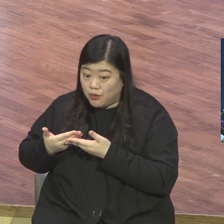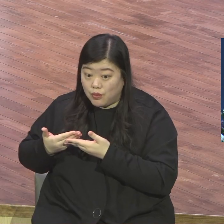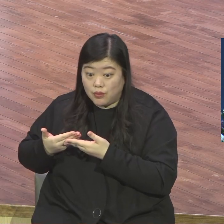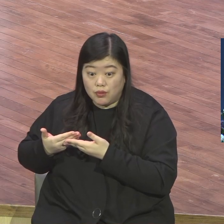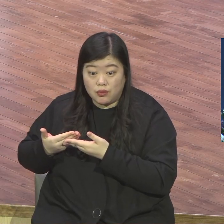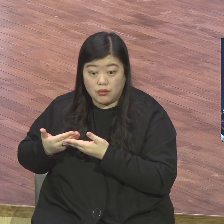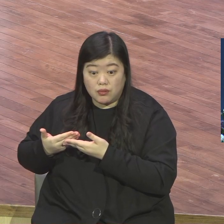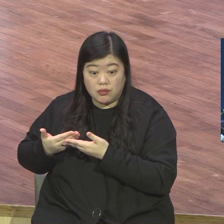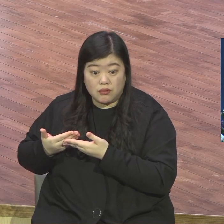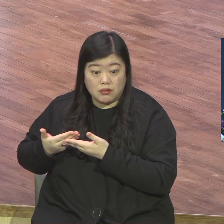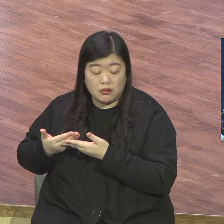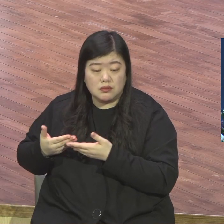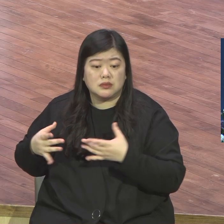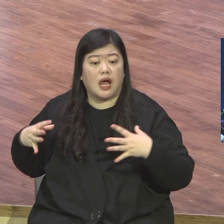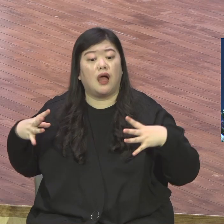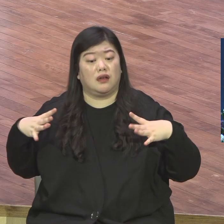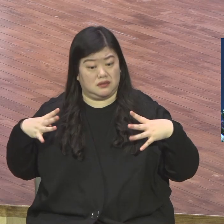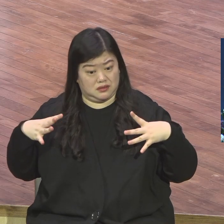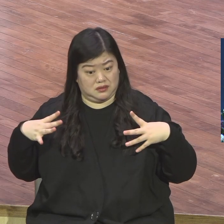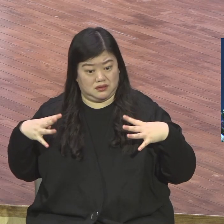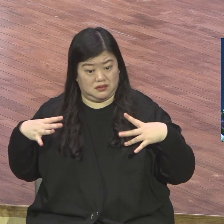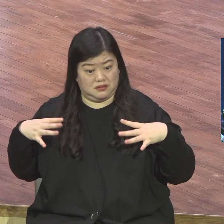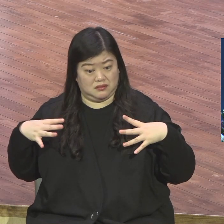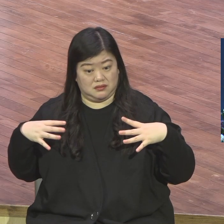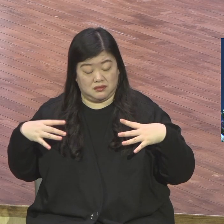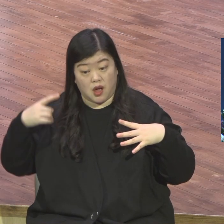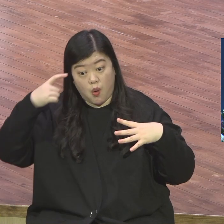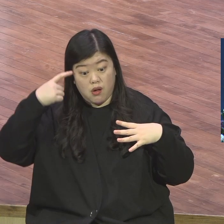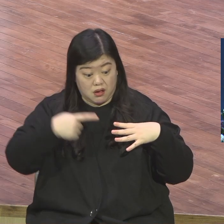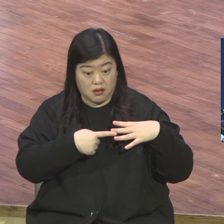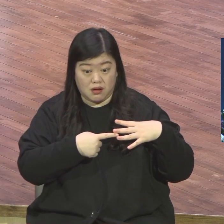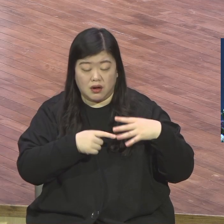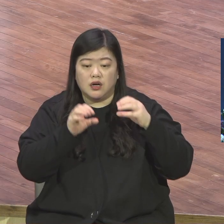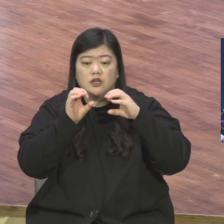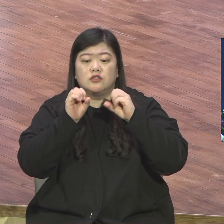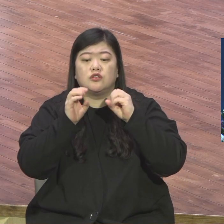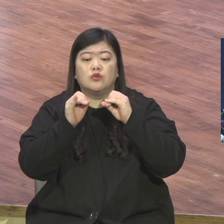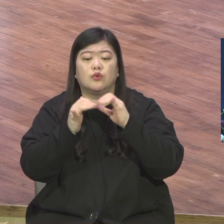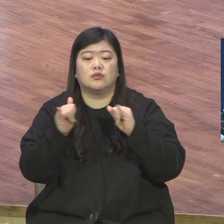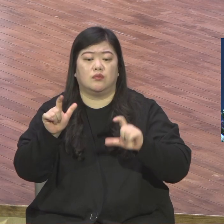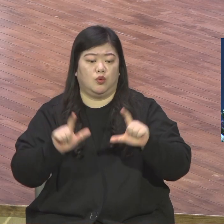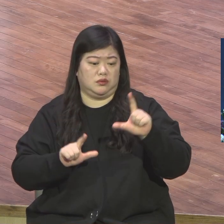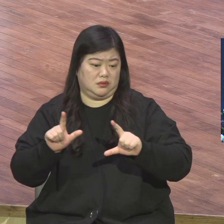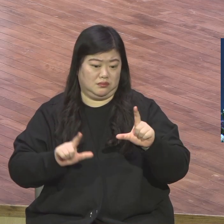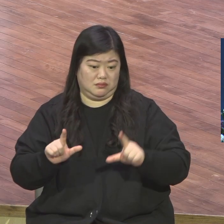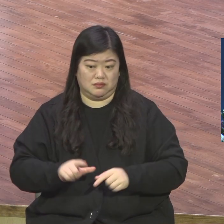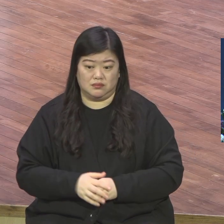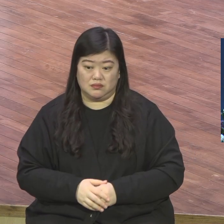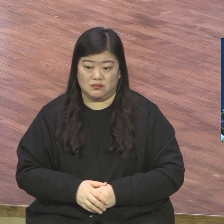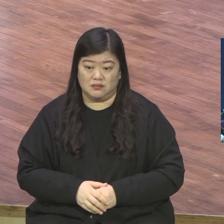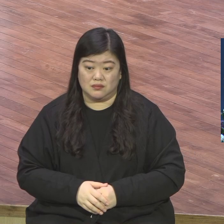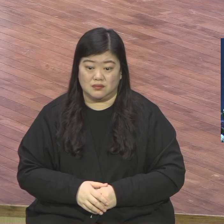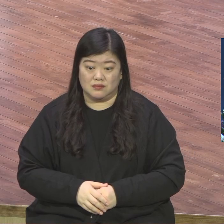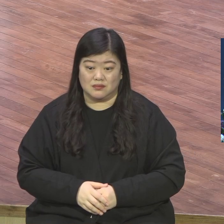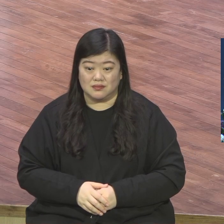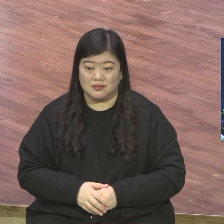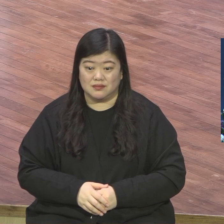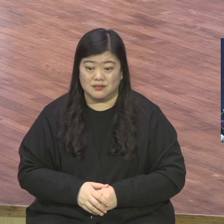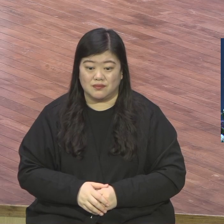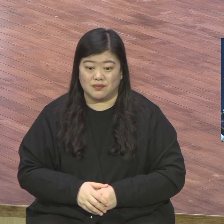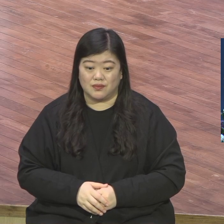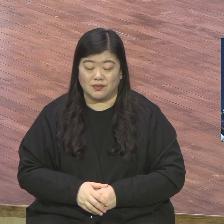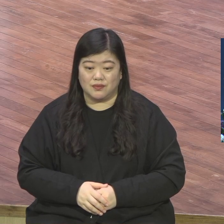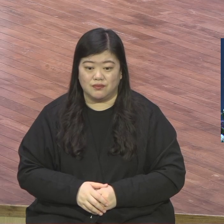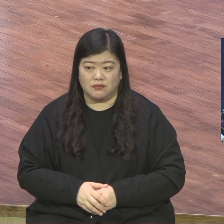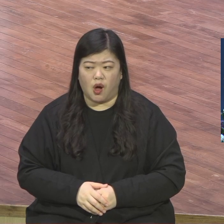뭐요? 전도자의 삶이에요. 증인의 삶이에요. 지금까지 혹이라도 복음이 주는 즐거움을